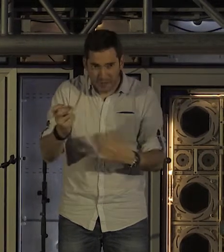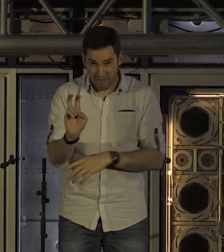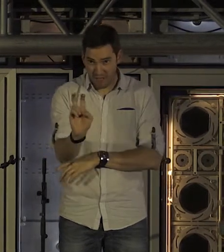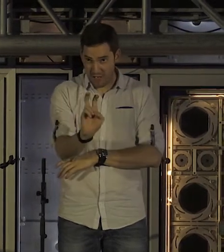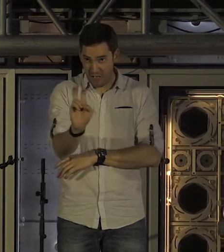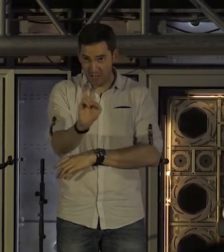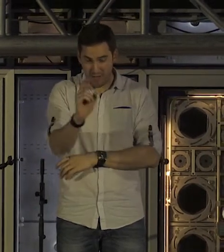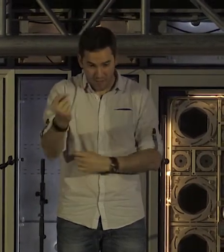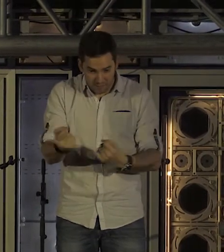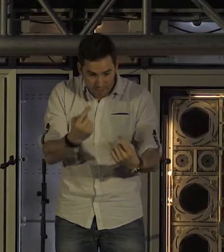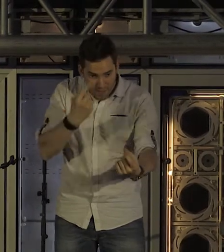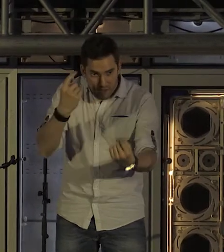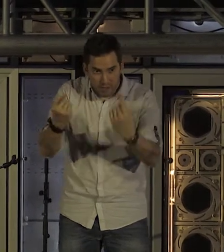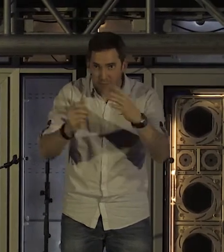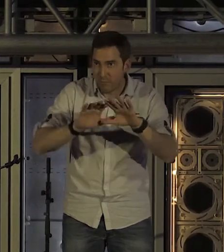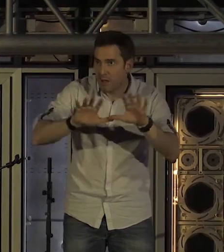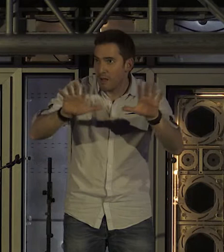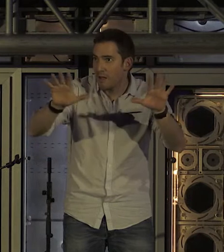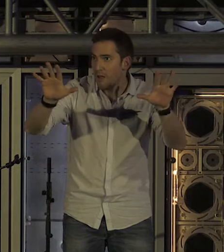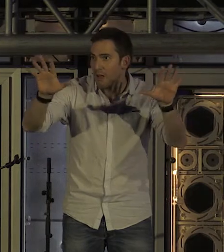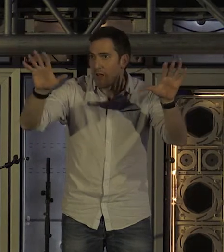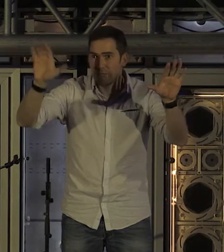versatile. Des pentes alentour,